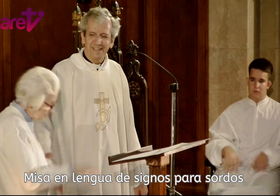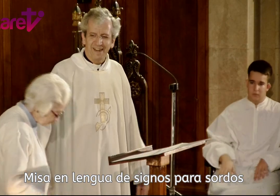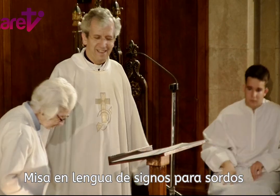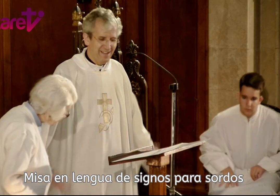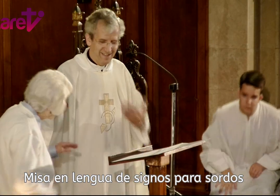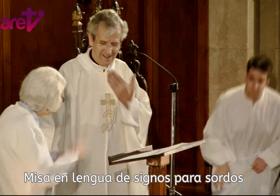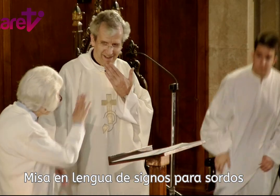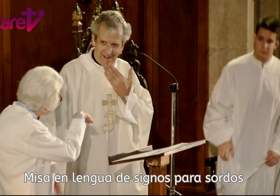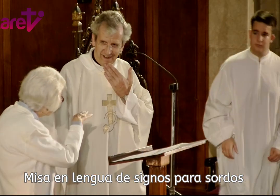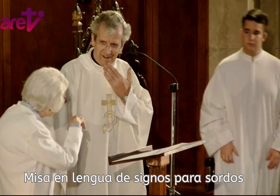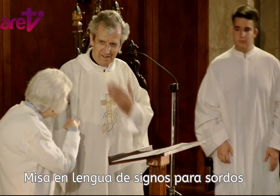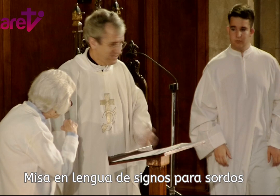eterna.